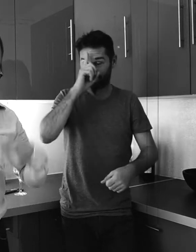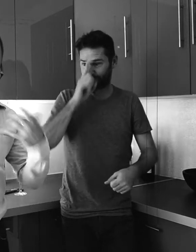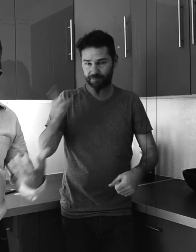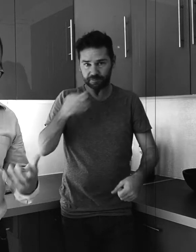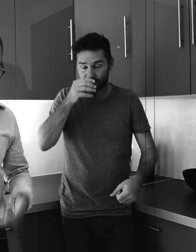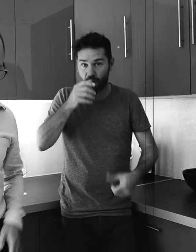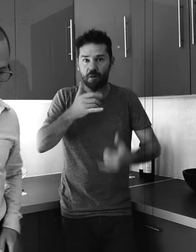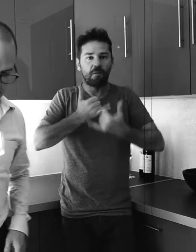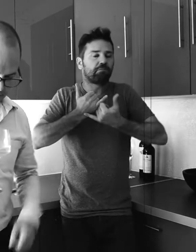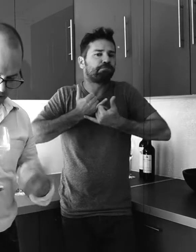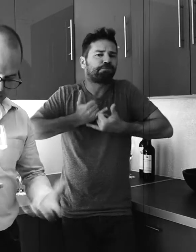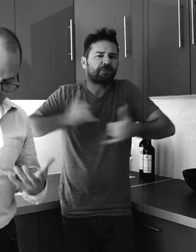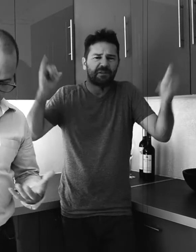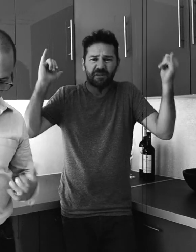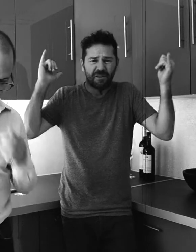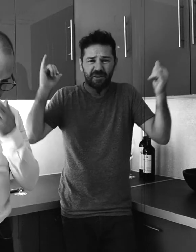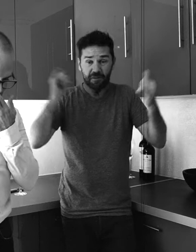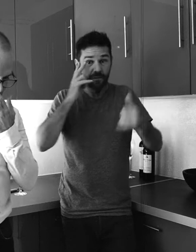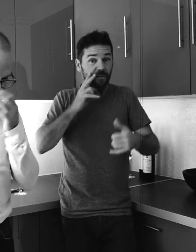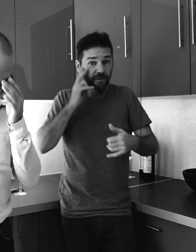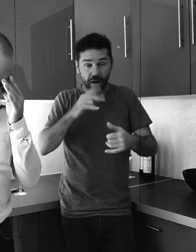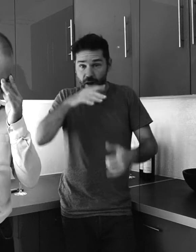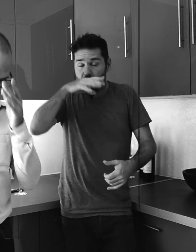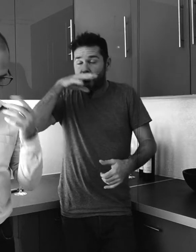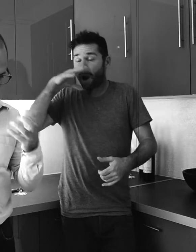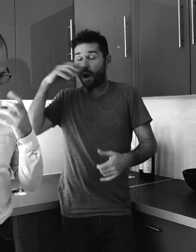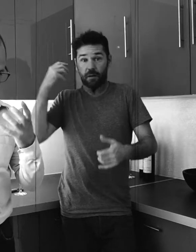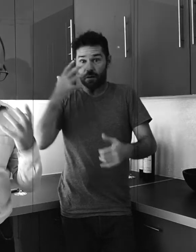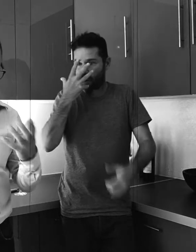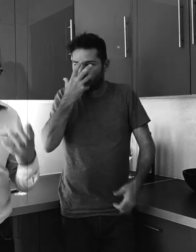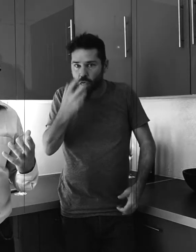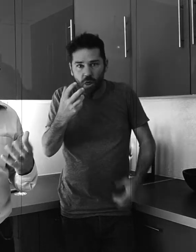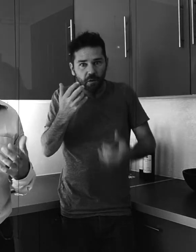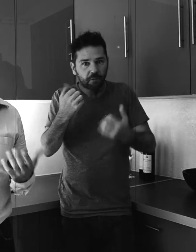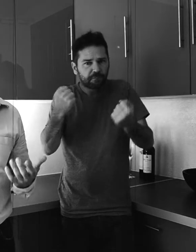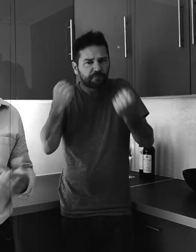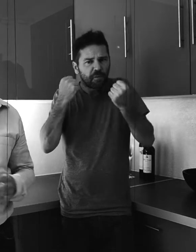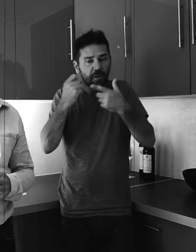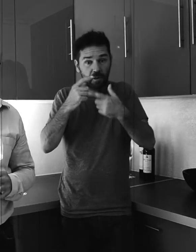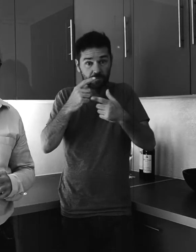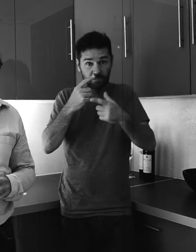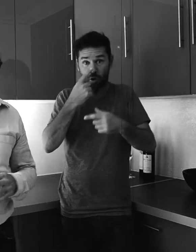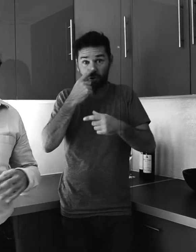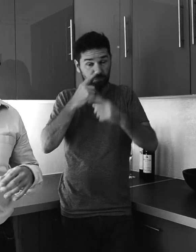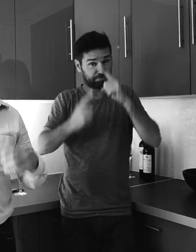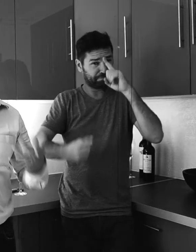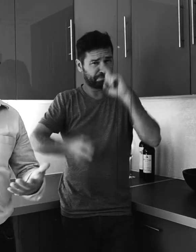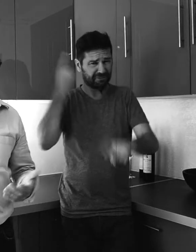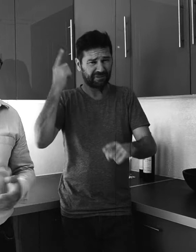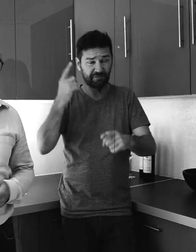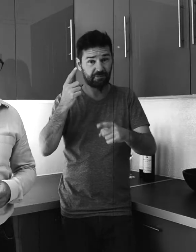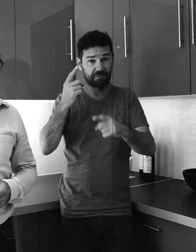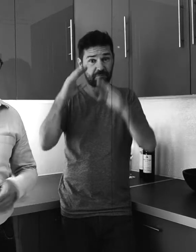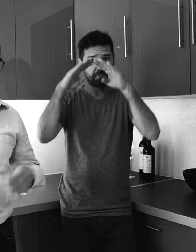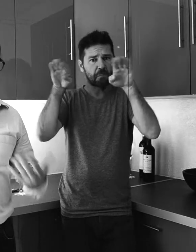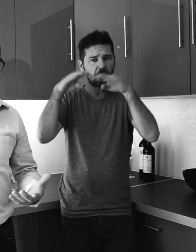quelque chose qui sent très fort, c'est un vin qui sent très fort, puis il y a vraiment cette odeur très particulière de résine de